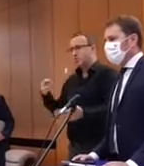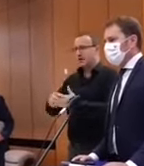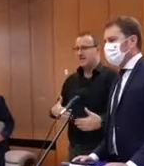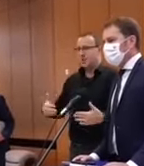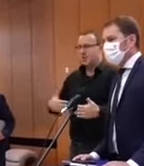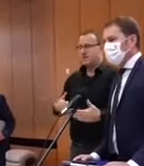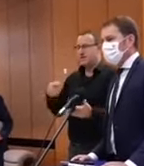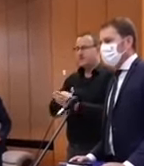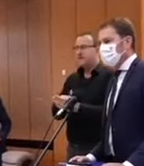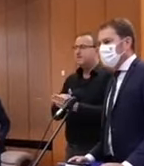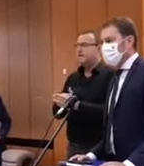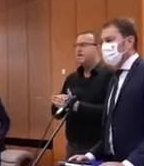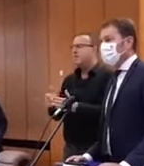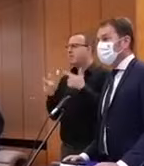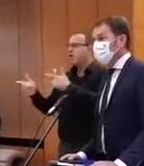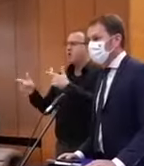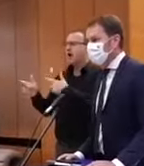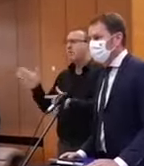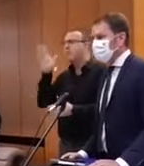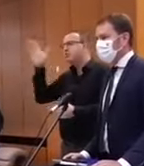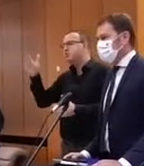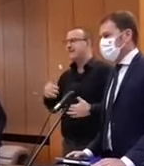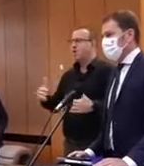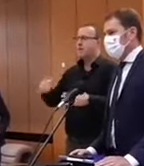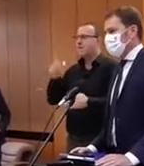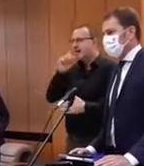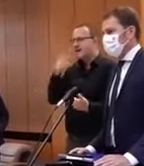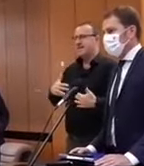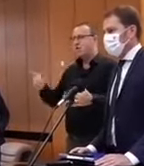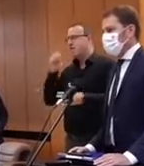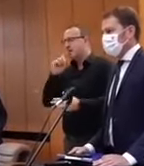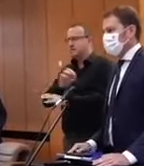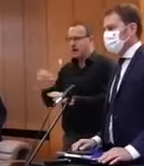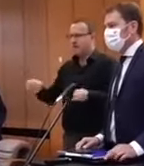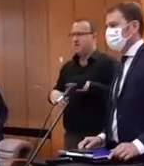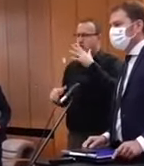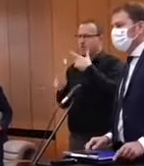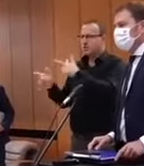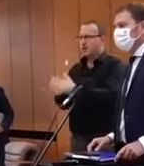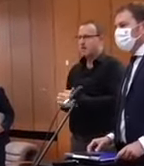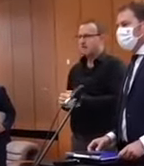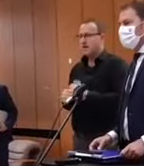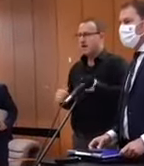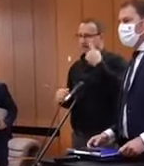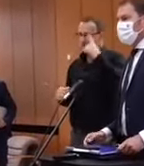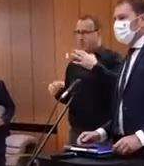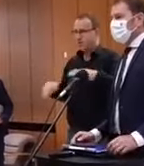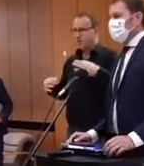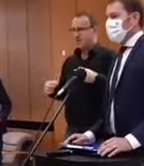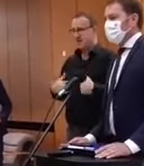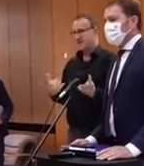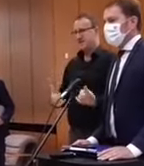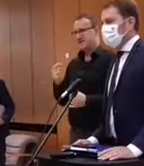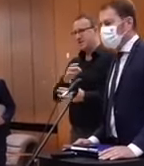Akákoľvek podpora tehotným matkám alebo budúcim tehotným matkám je správna, aby sme to spravili. Ale vieme si to dovoliť?